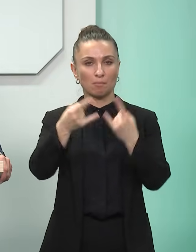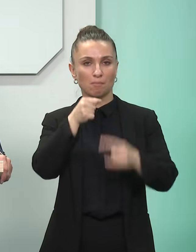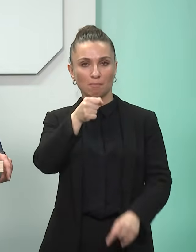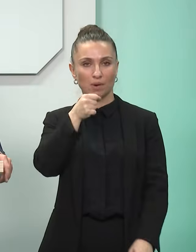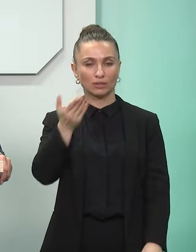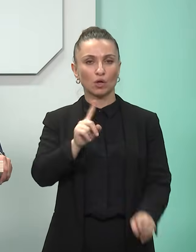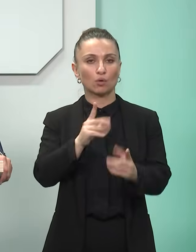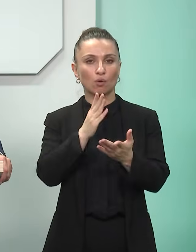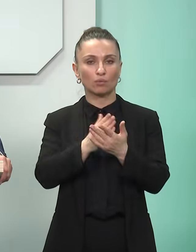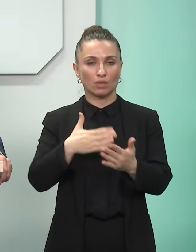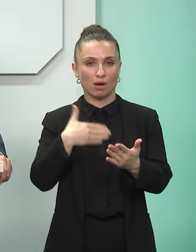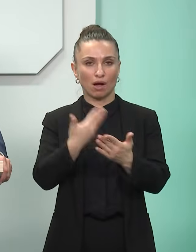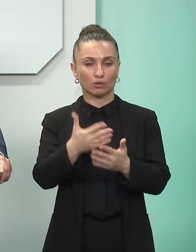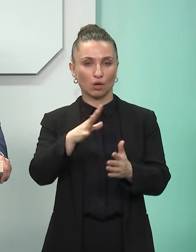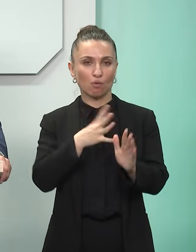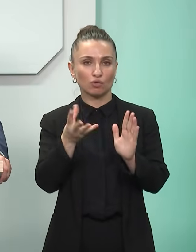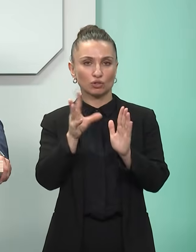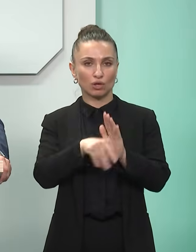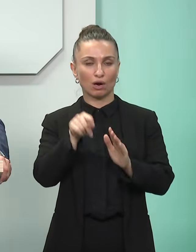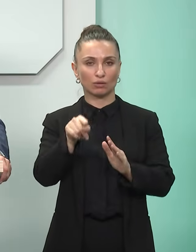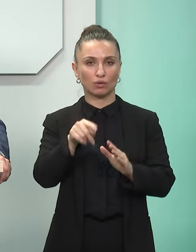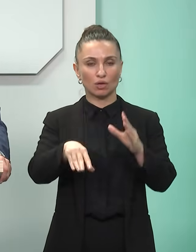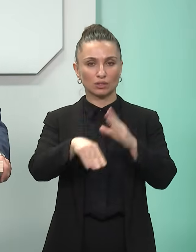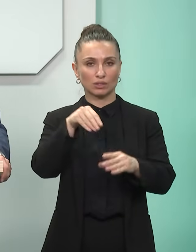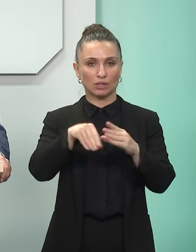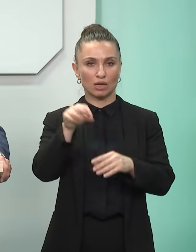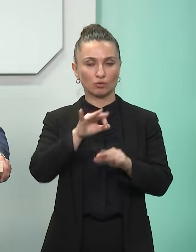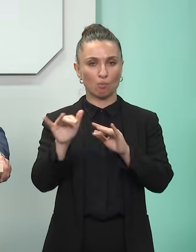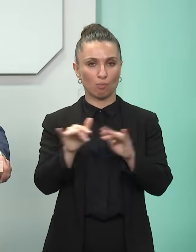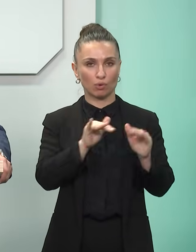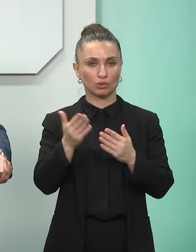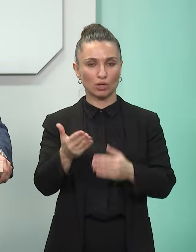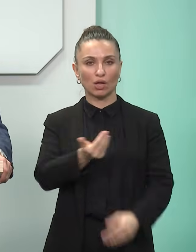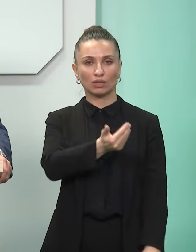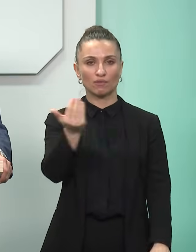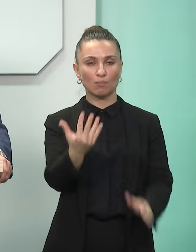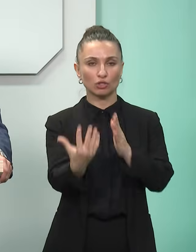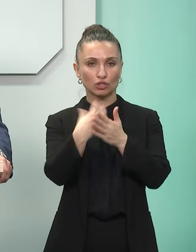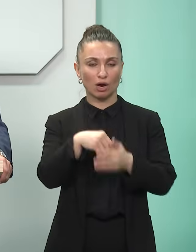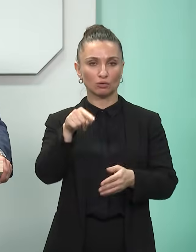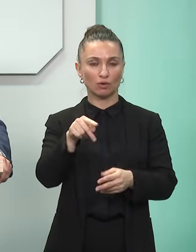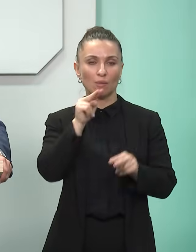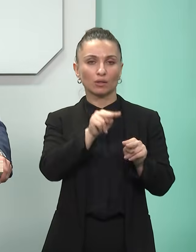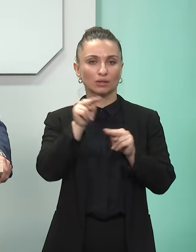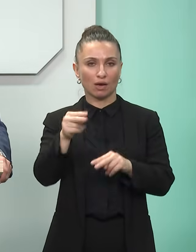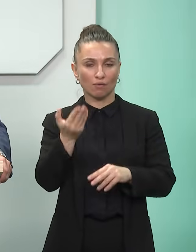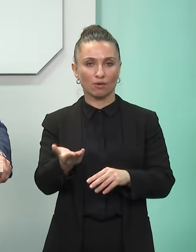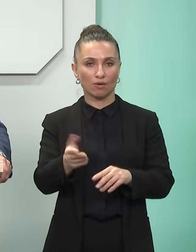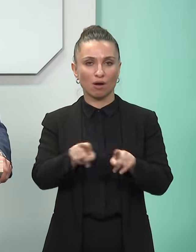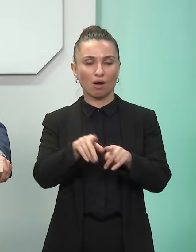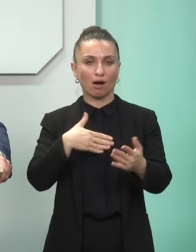მედიას, რომლებიც აქტიურად იყვნენ ჩართული საარჩევნო პროცესში. თქვენმა ჩართულობამ, დაკვირვებამ